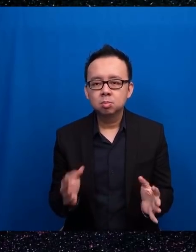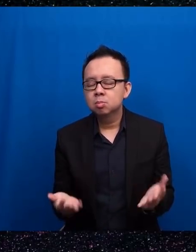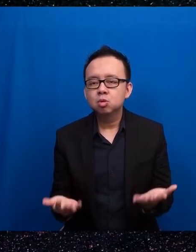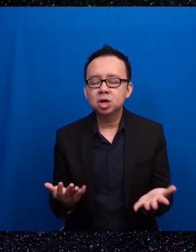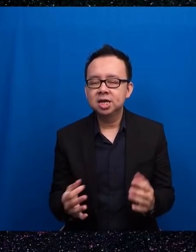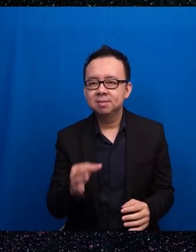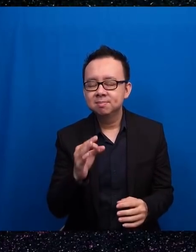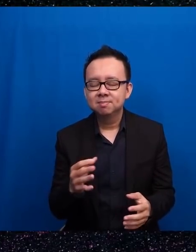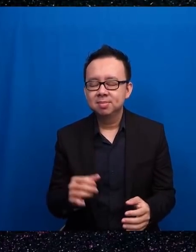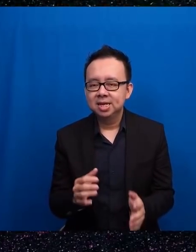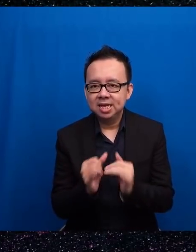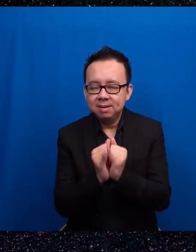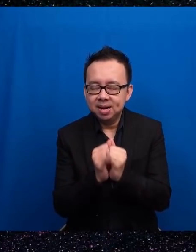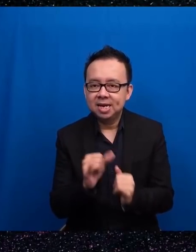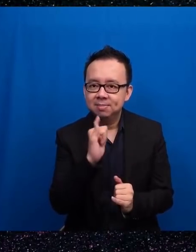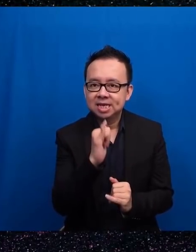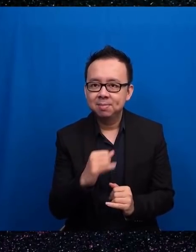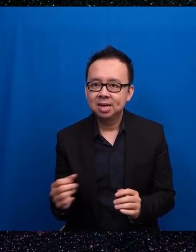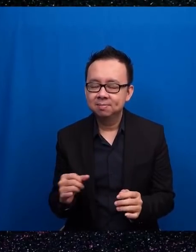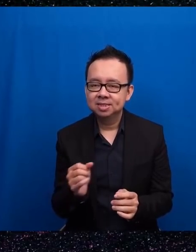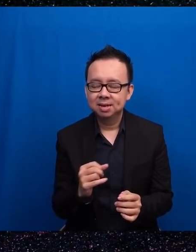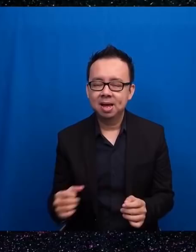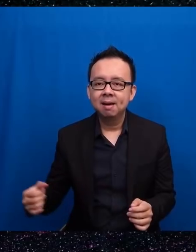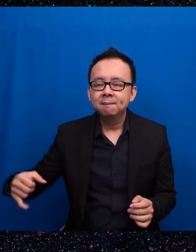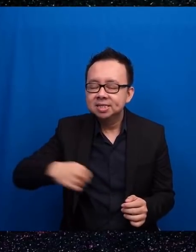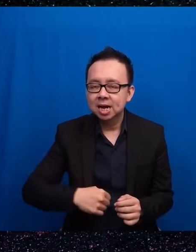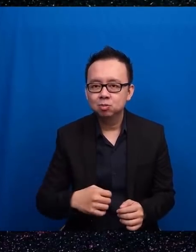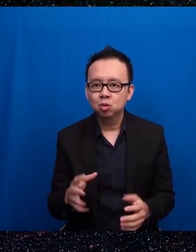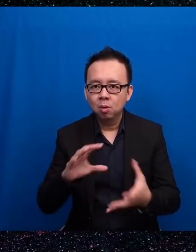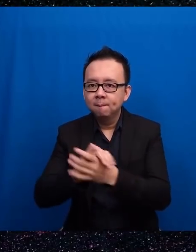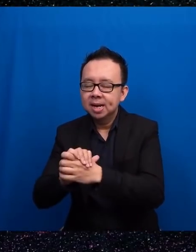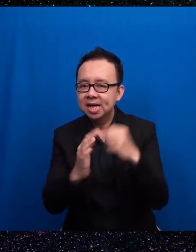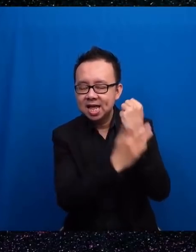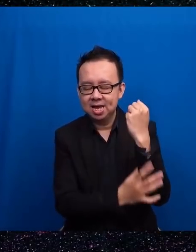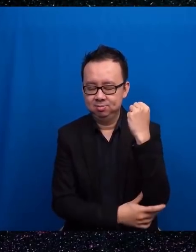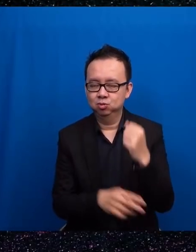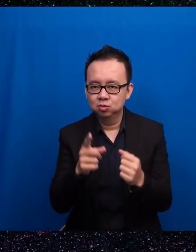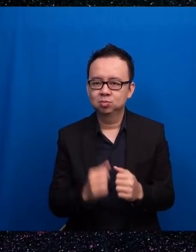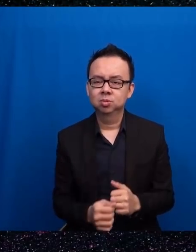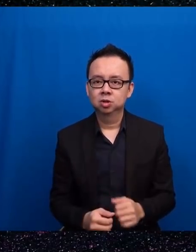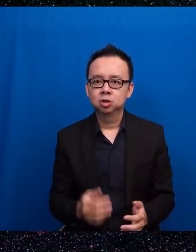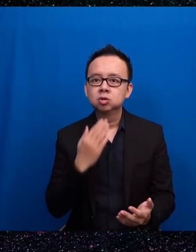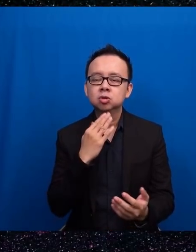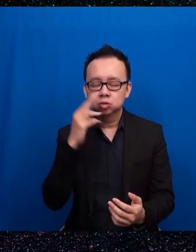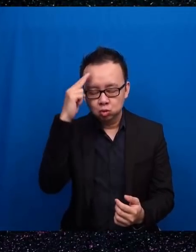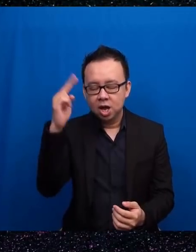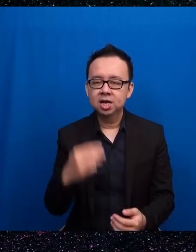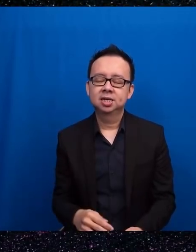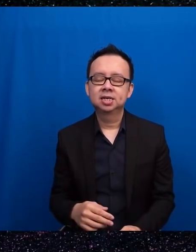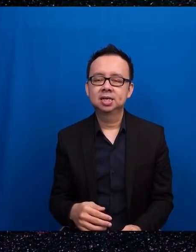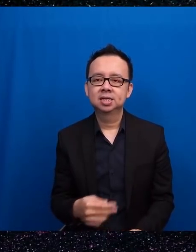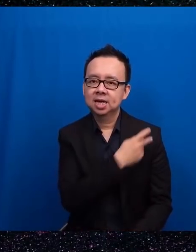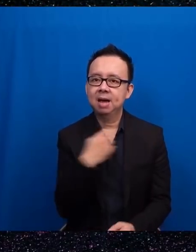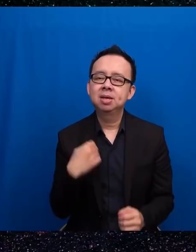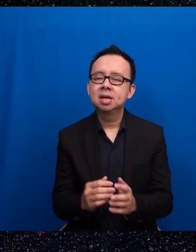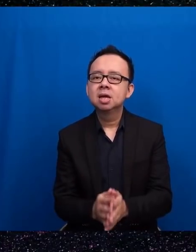pegang tangan pasanganmu. Dan mari kita berdoa bersama-sama. Tuhan, kami bersyukur Tuhan, hari demi hari yang